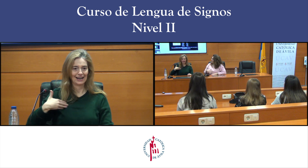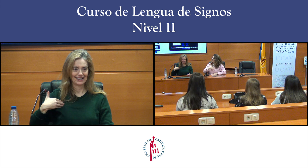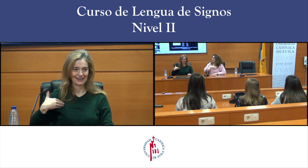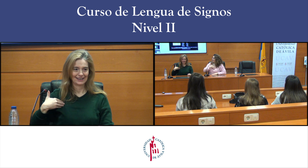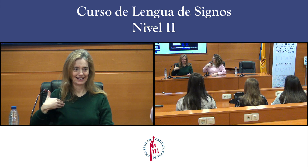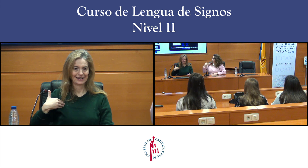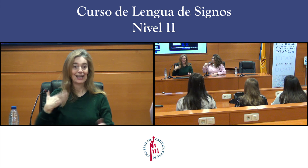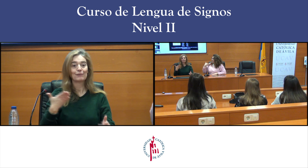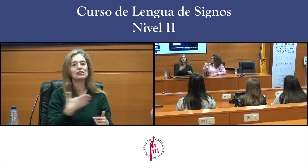querer